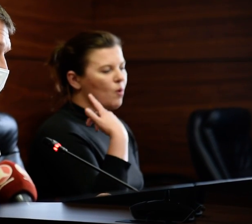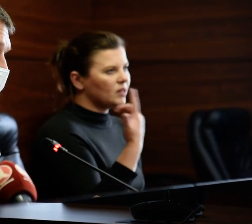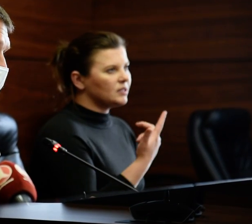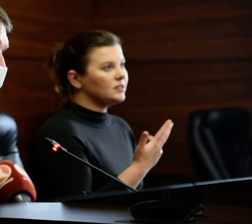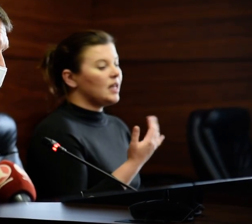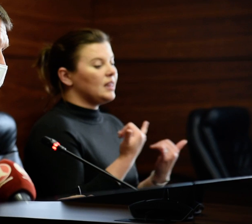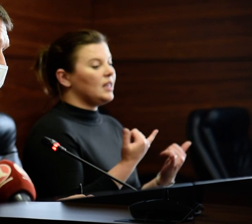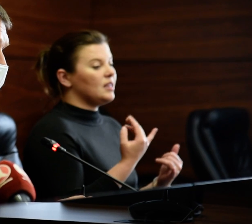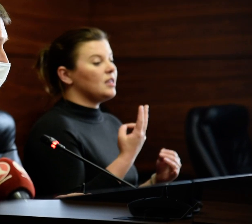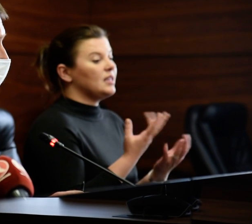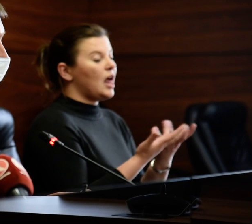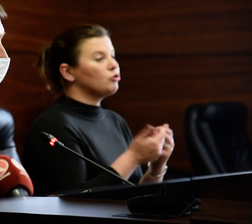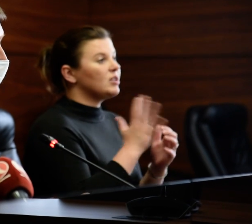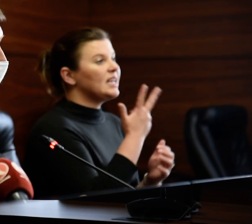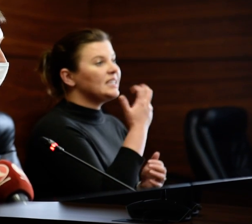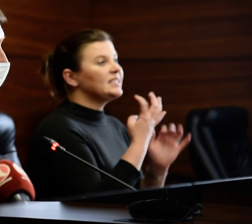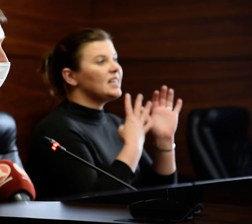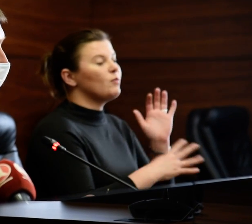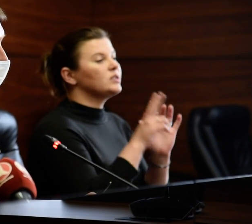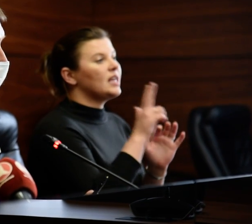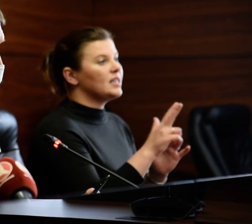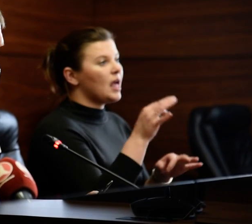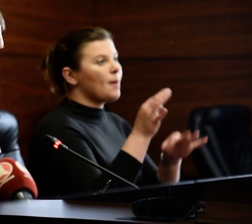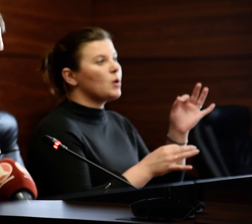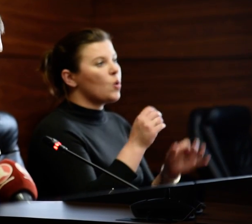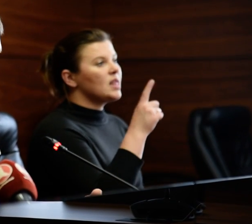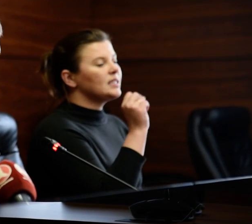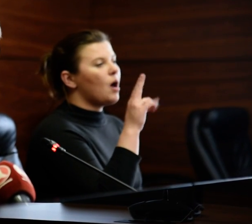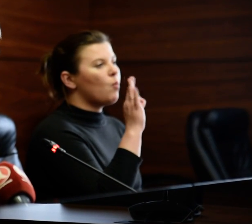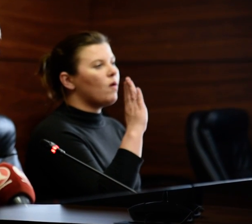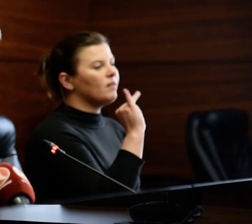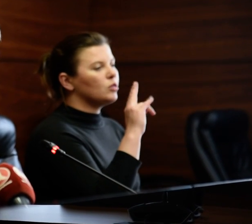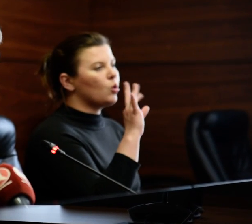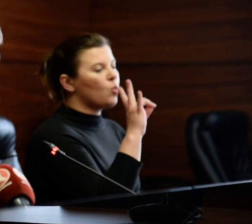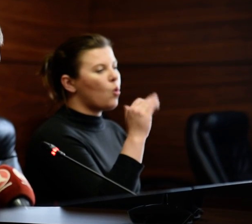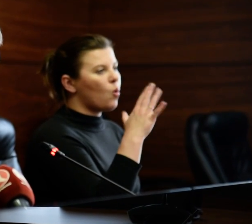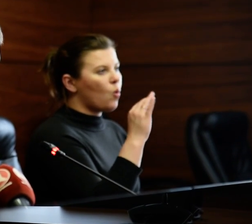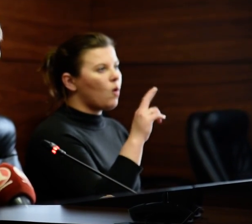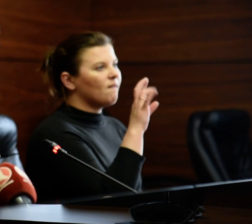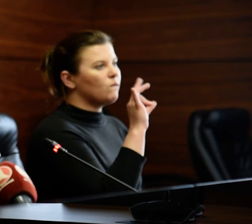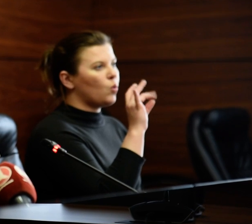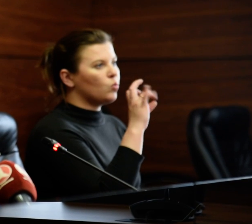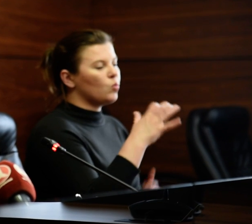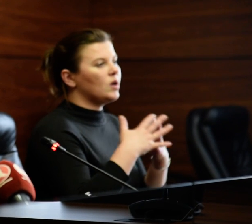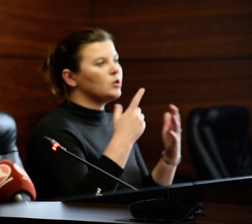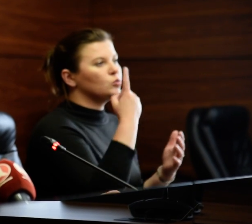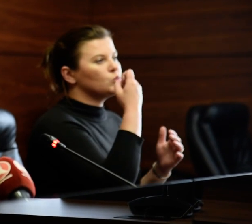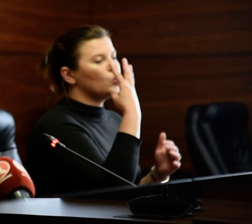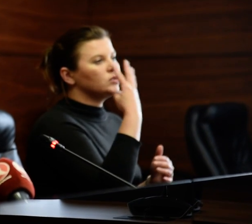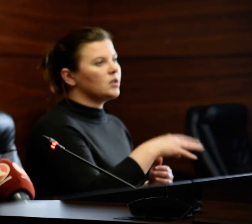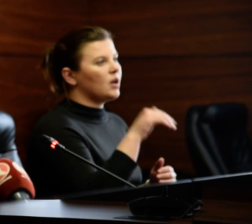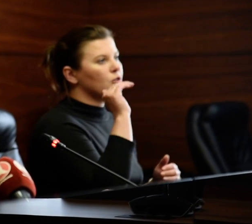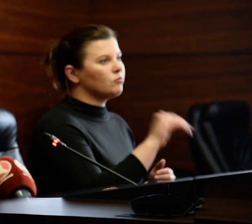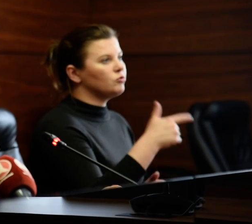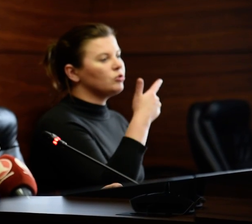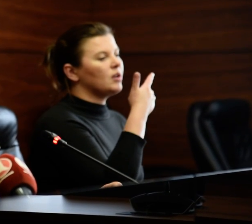в Полтавській області налічується лише 393 об'єкти природно-заповідного фонду, загальною площею близько 140